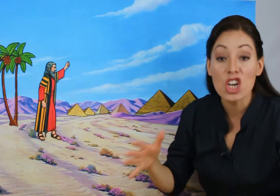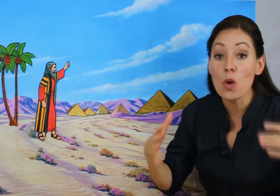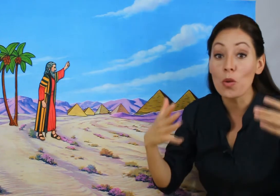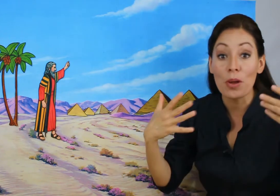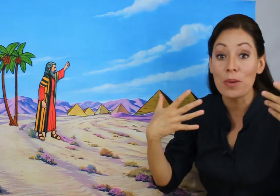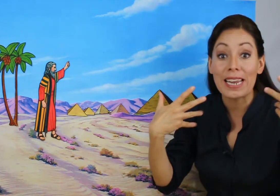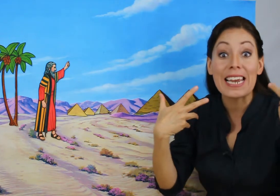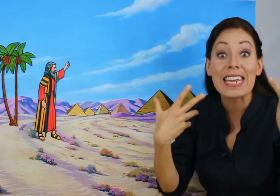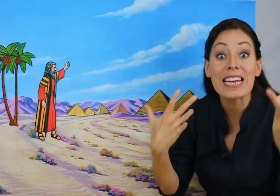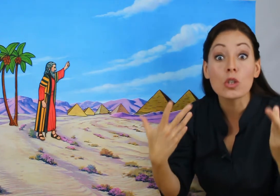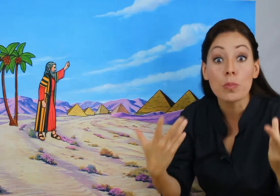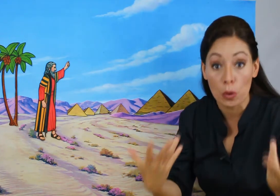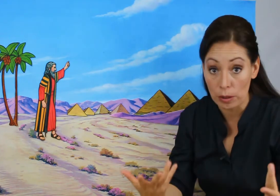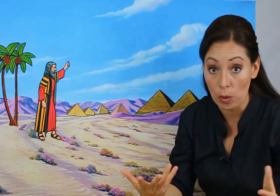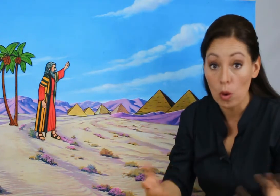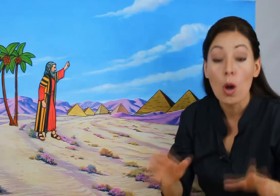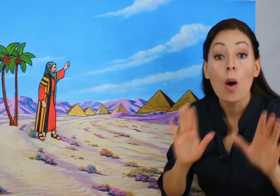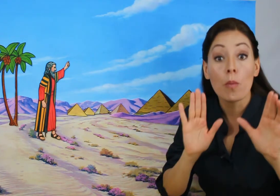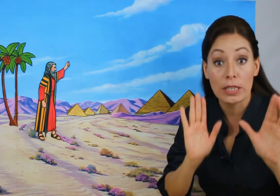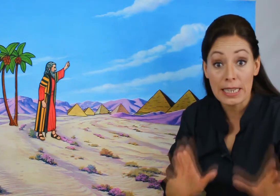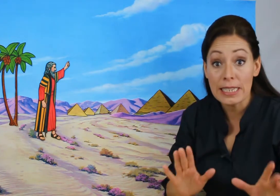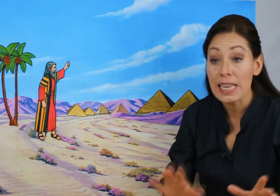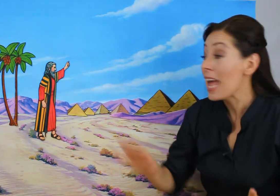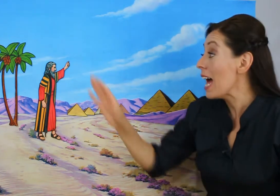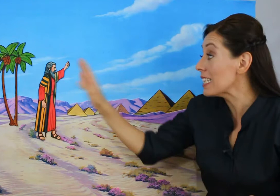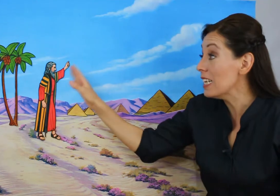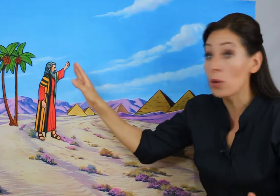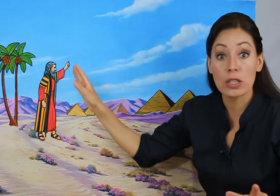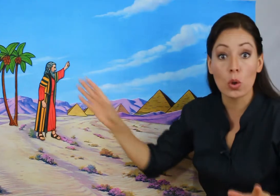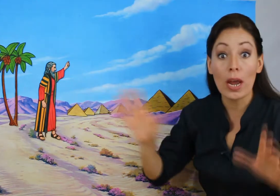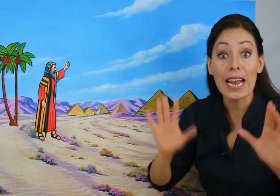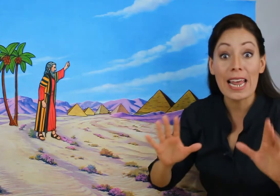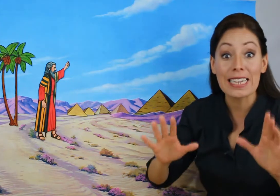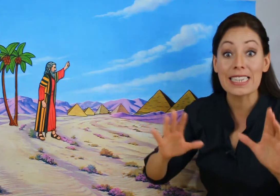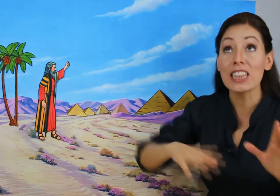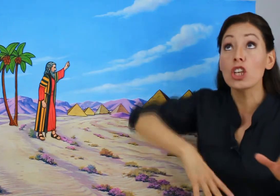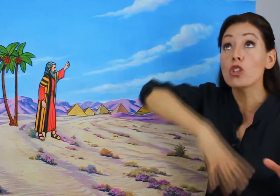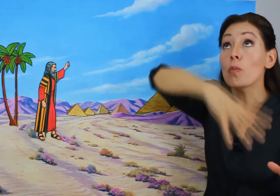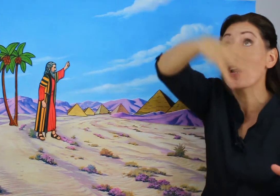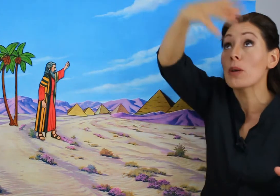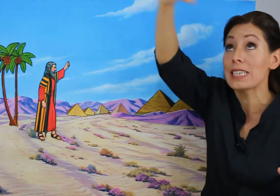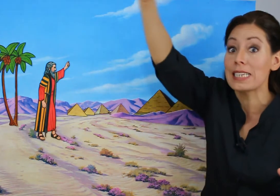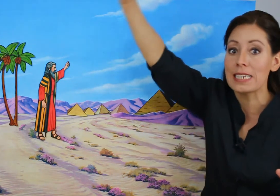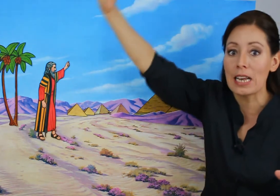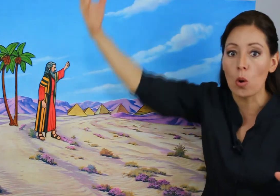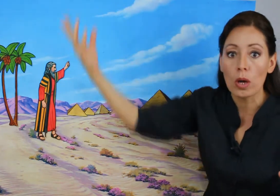no podrán ver ni a su prójimo. Moisés así lo hizo, él extendió su mano hacia el cielo